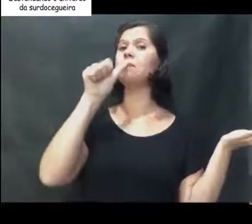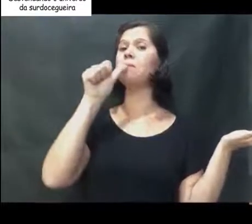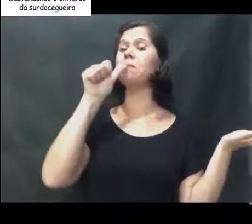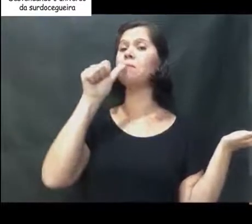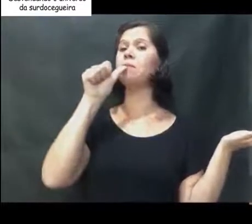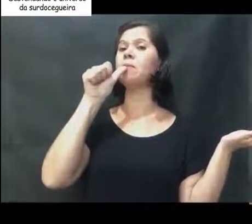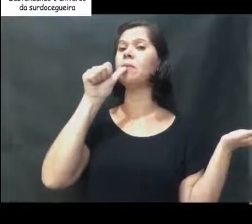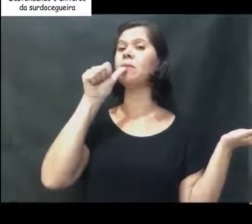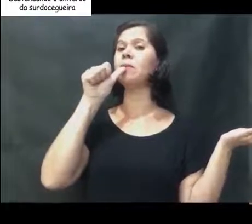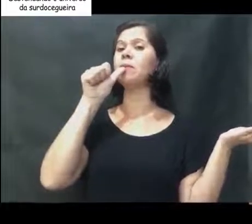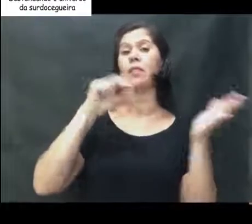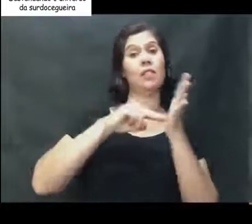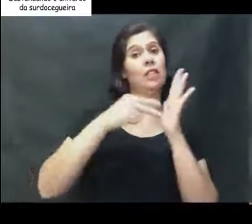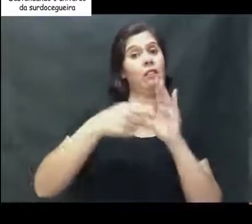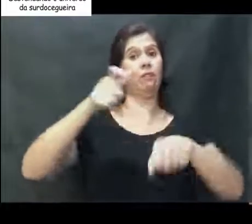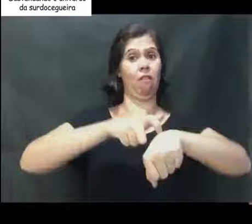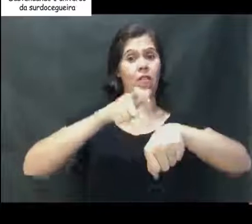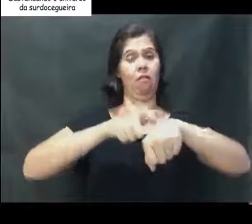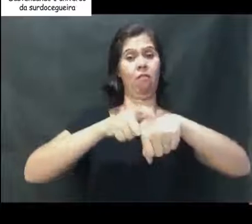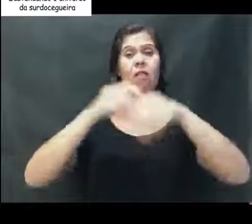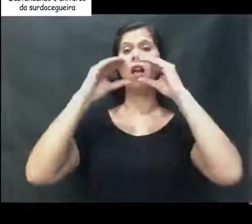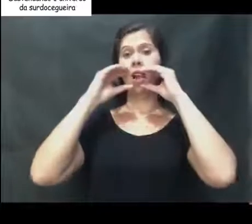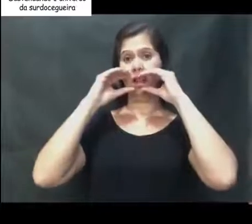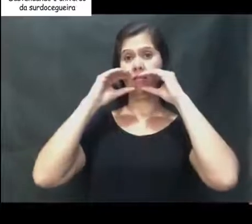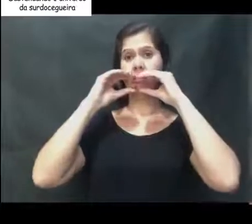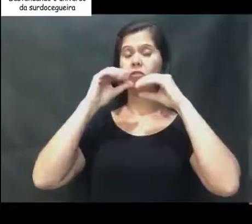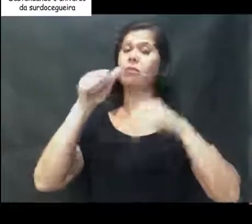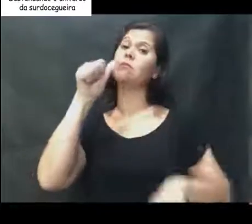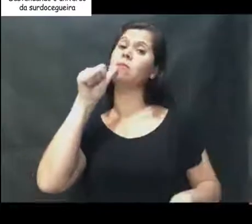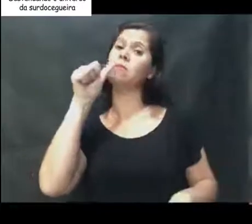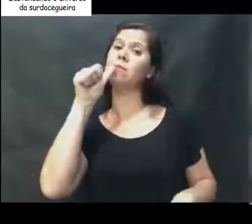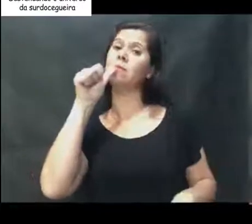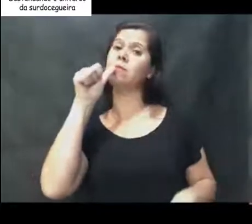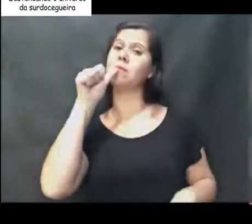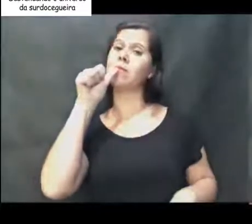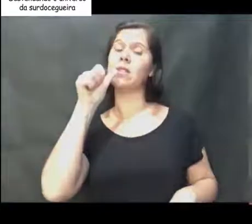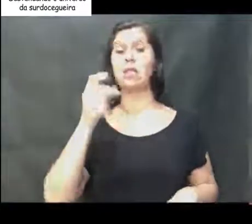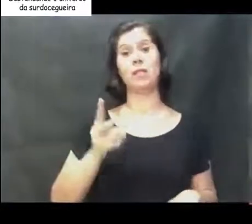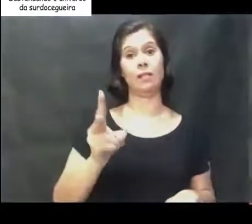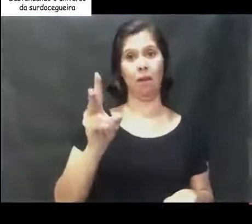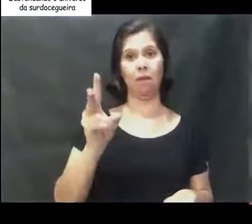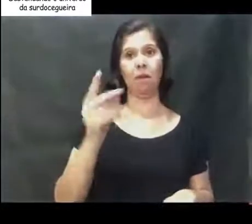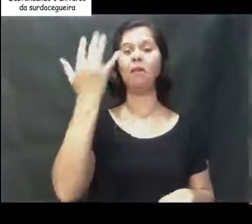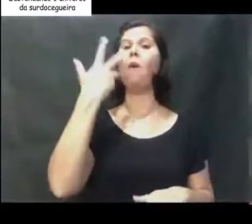boca para sinalizar beber. E isso aqui representava a situação do lanche, e